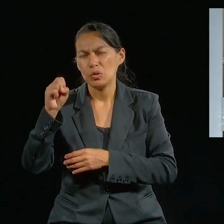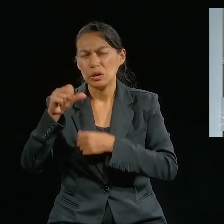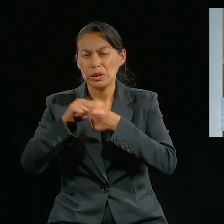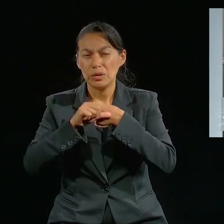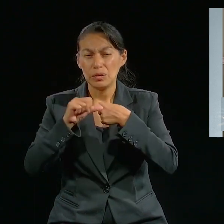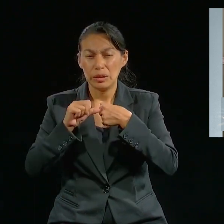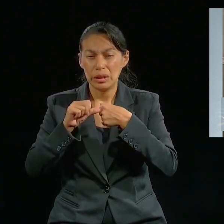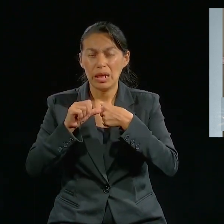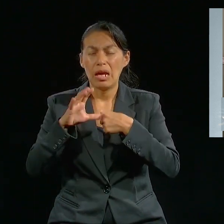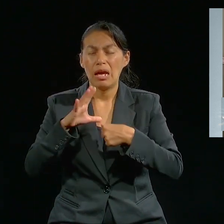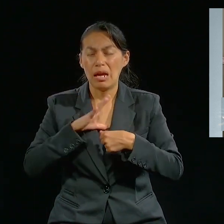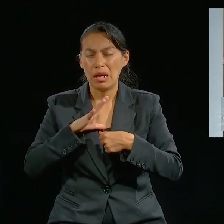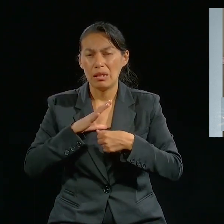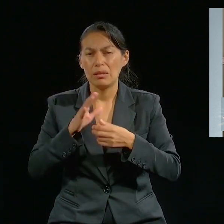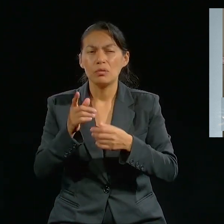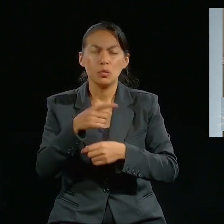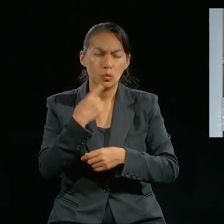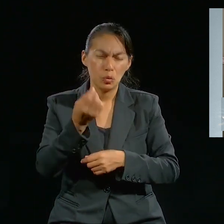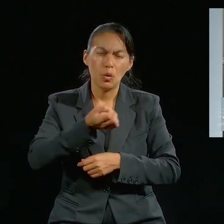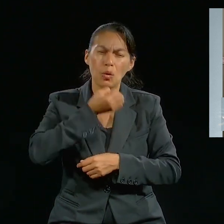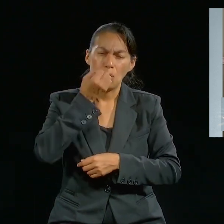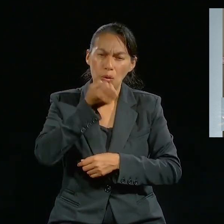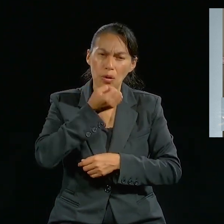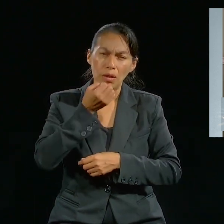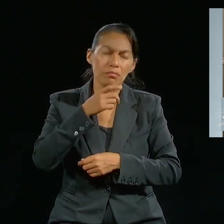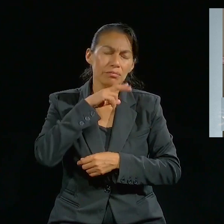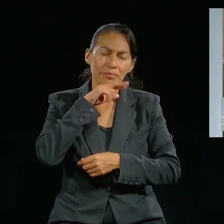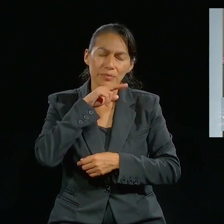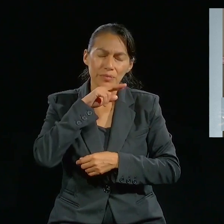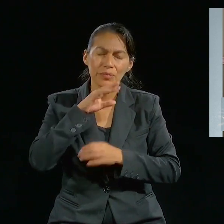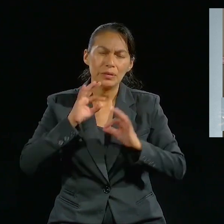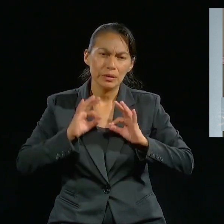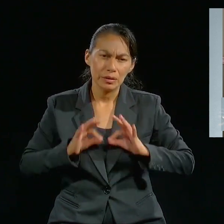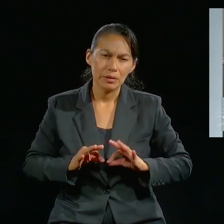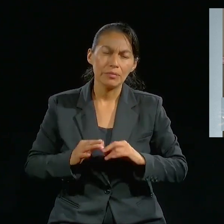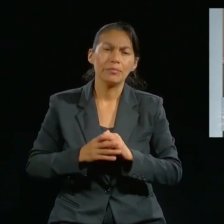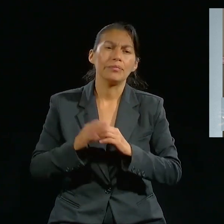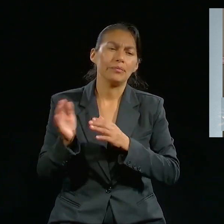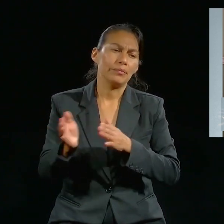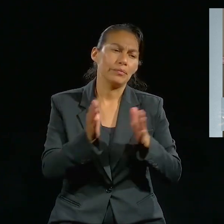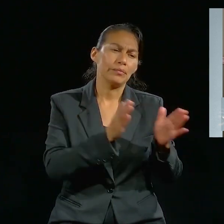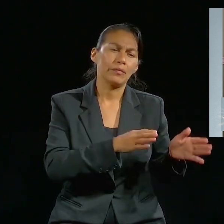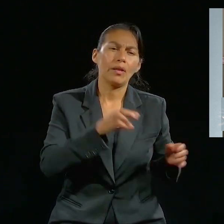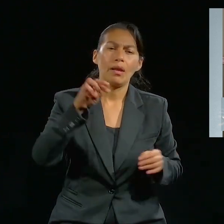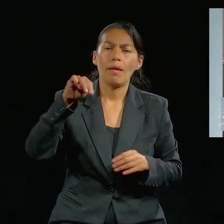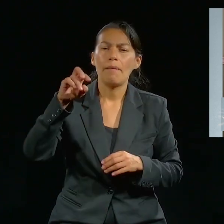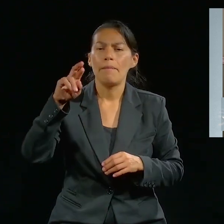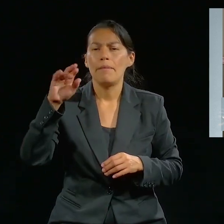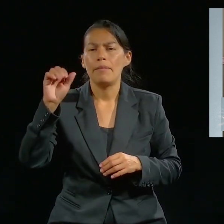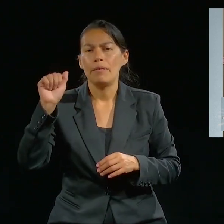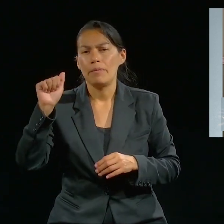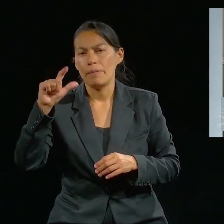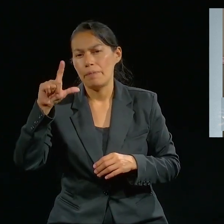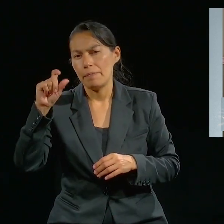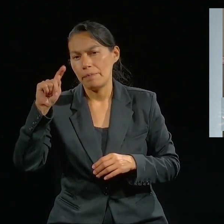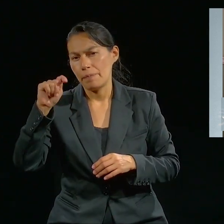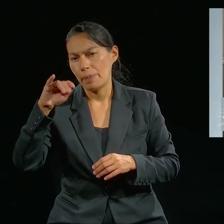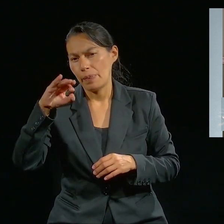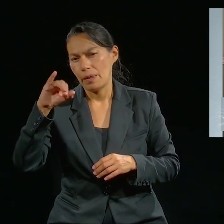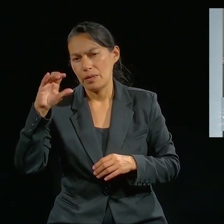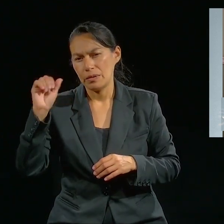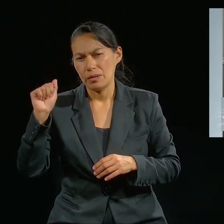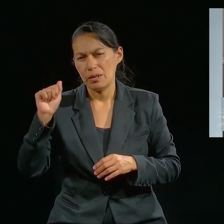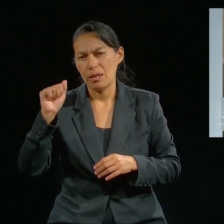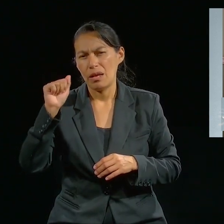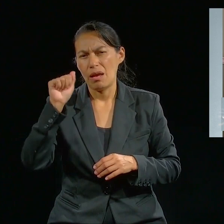estar orando Ceci por Carlitos María Leticia Aranda por favor pide oración